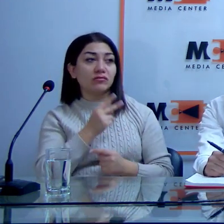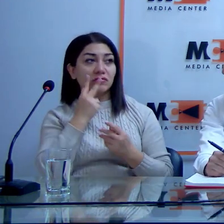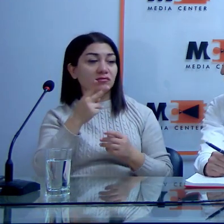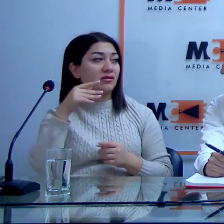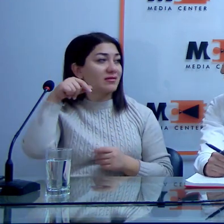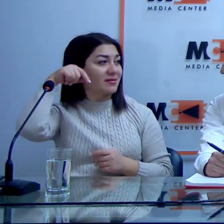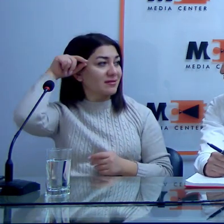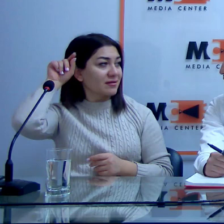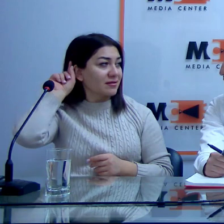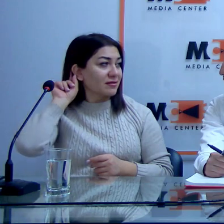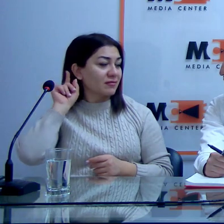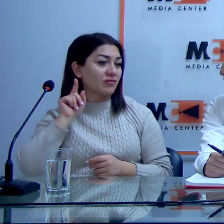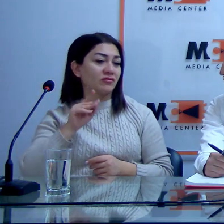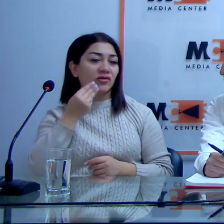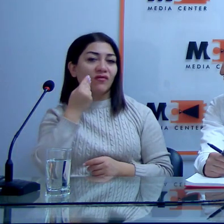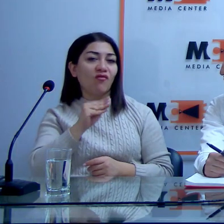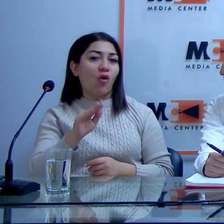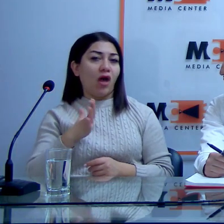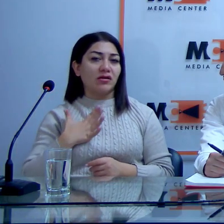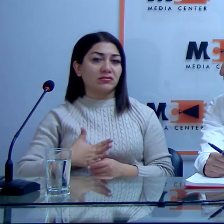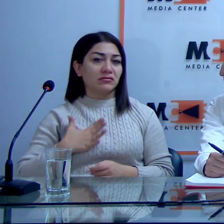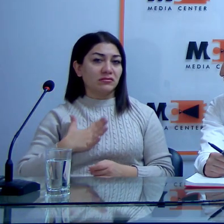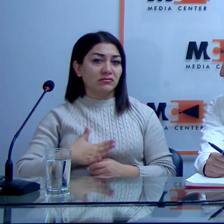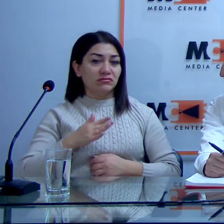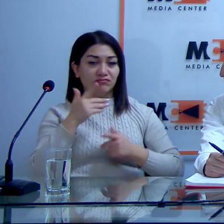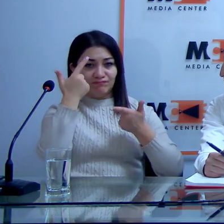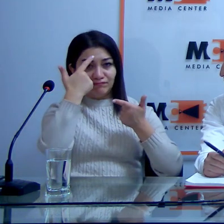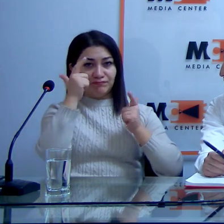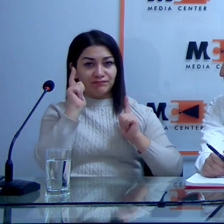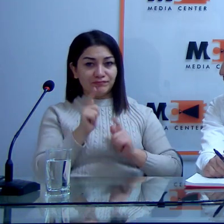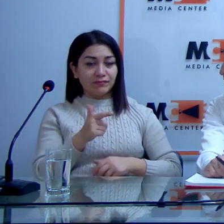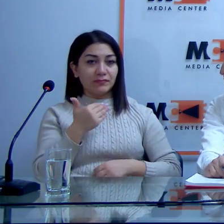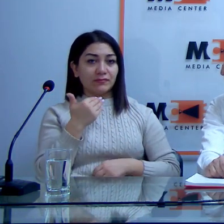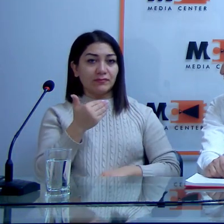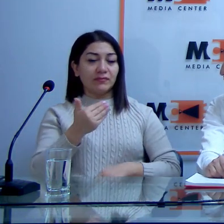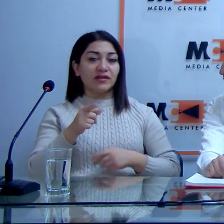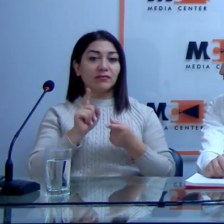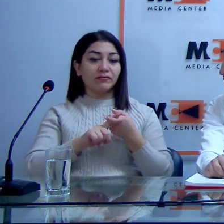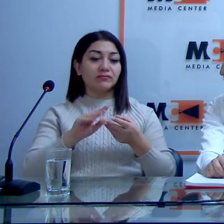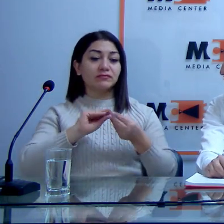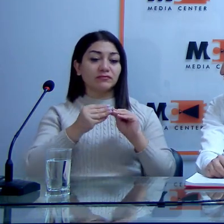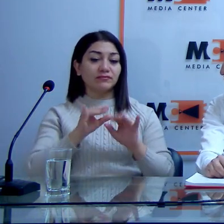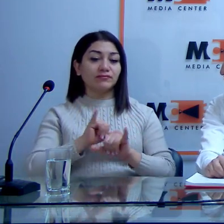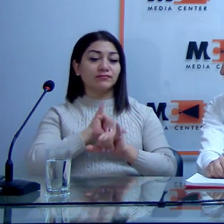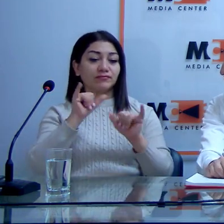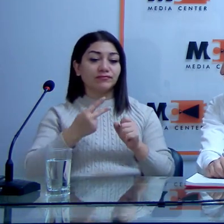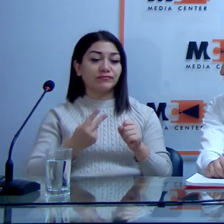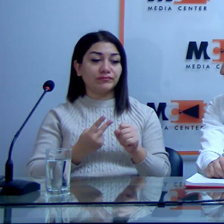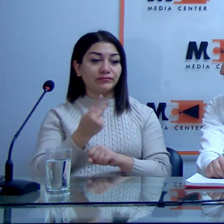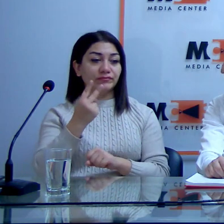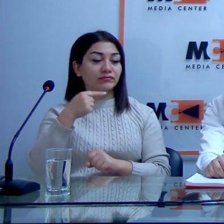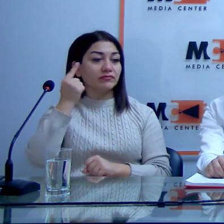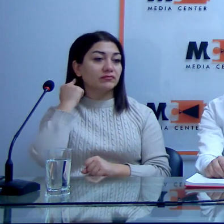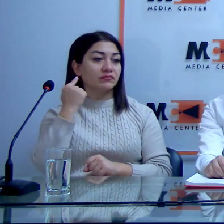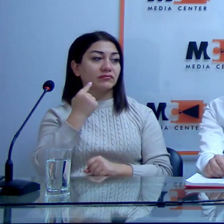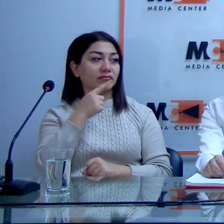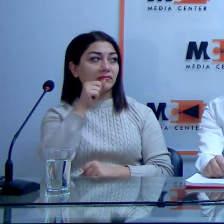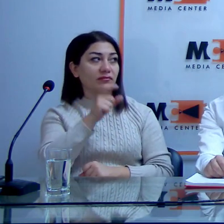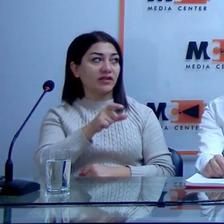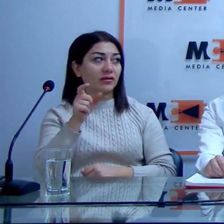լսողական սարքերի ոչ այդքան բարձր որակի մասին, սրանք էլ իրենց հերթին լրացուցիչ խոչընդոտ են ստեղծում ԼԽՈ